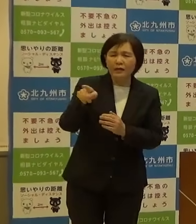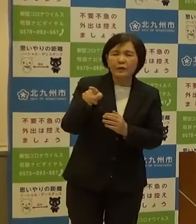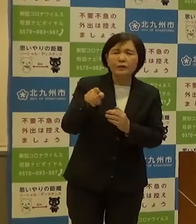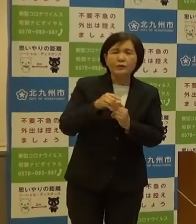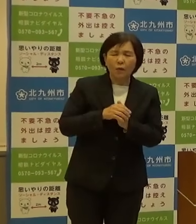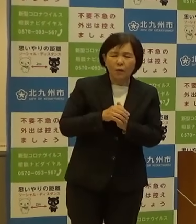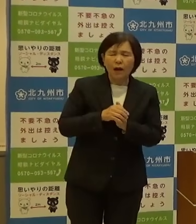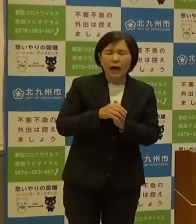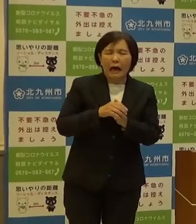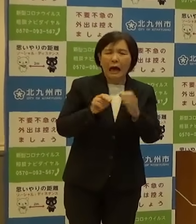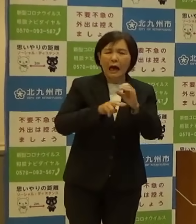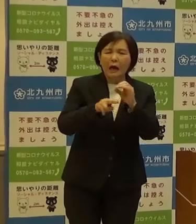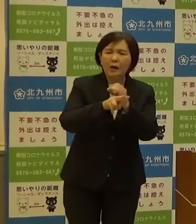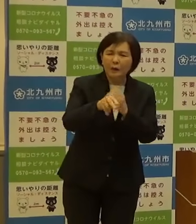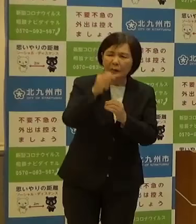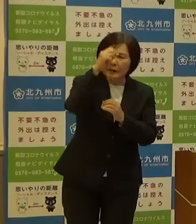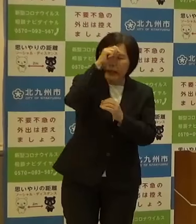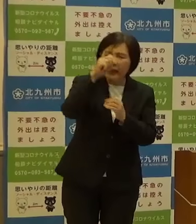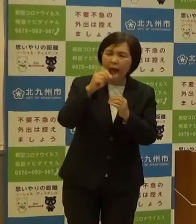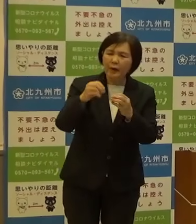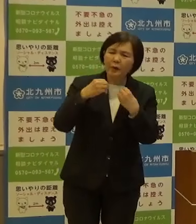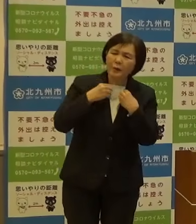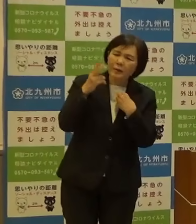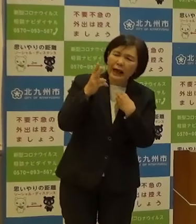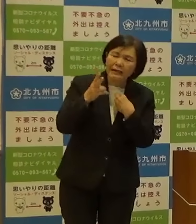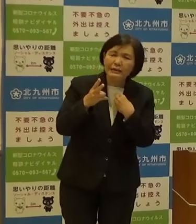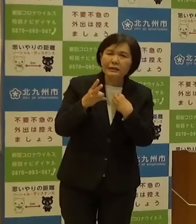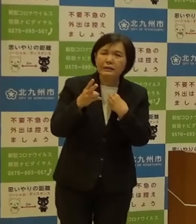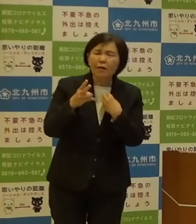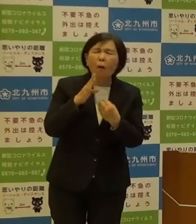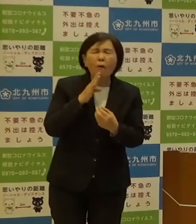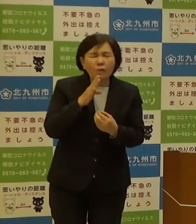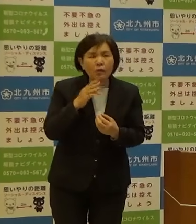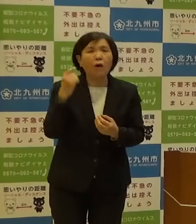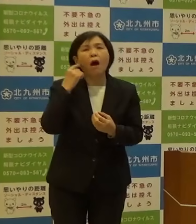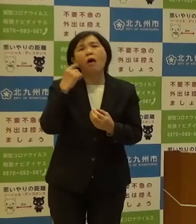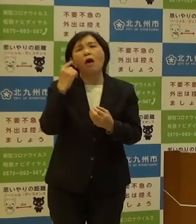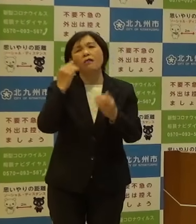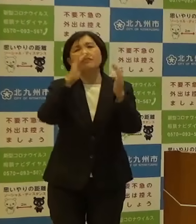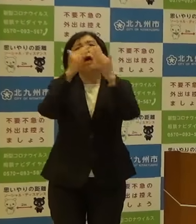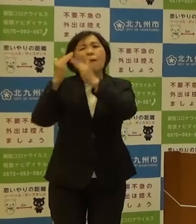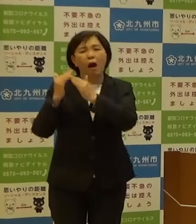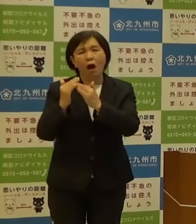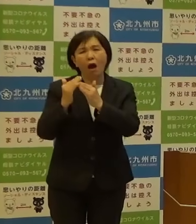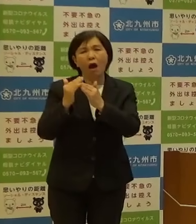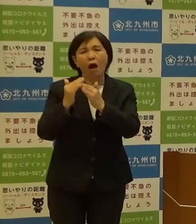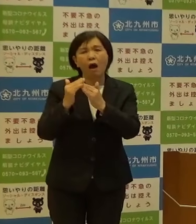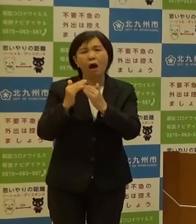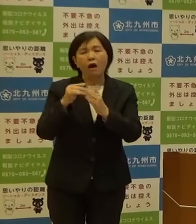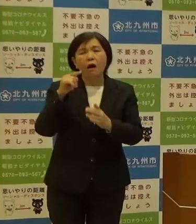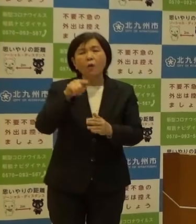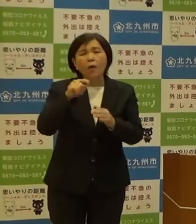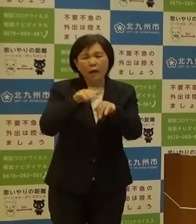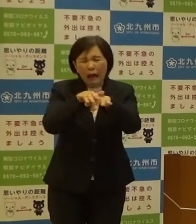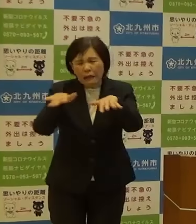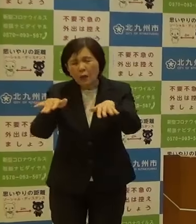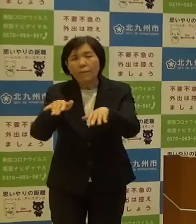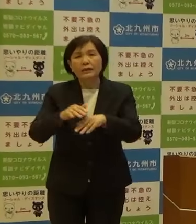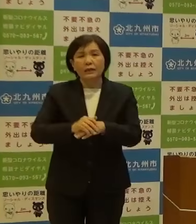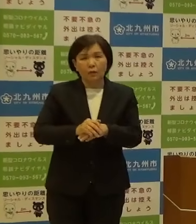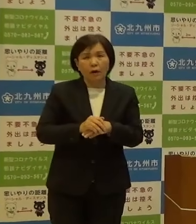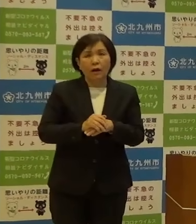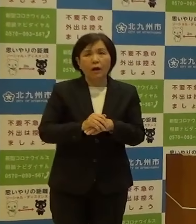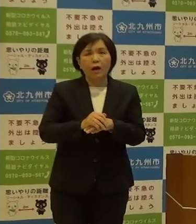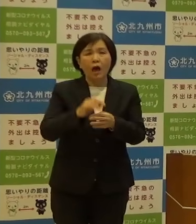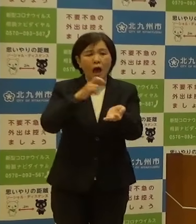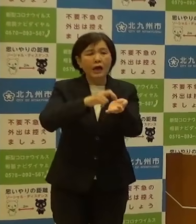ら感染者らしいという、これはデマであったわけでありますが、デマが広がったとか、医療機関